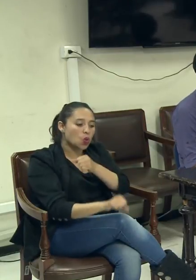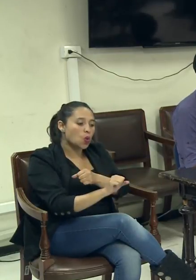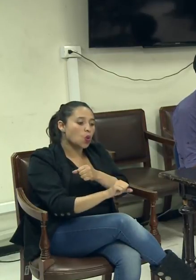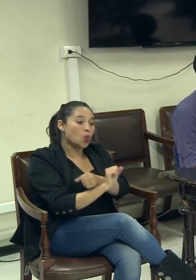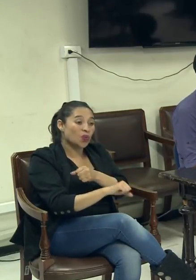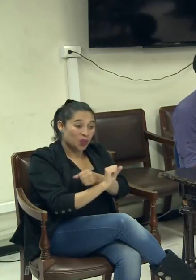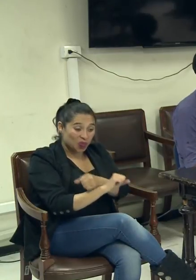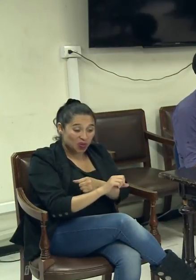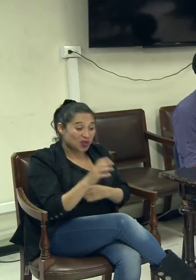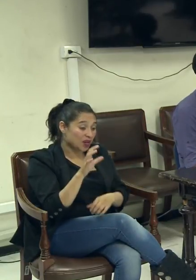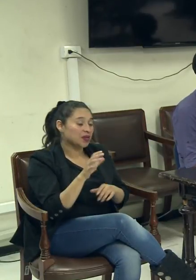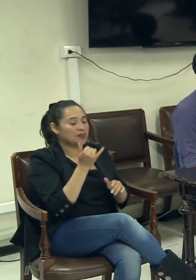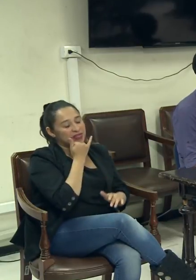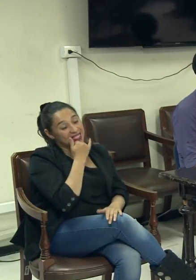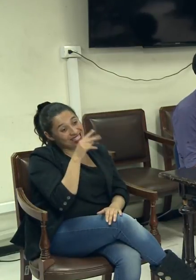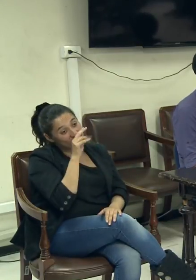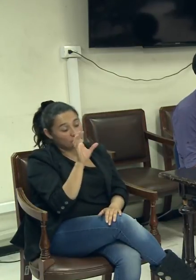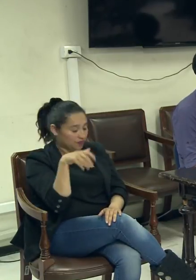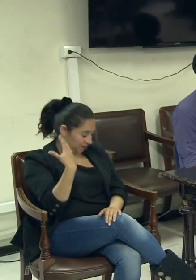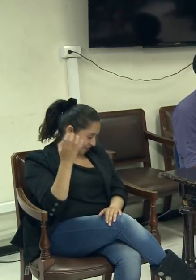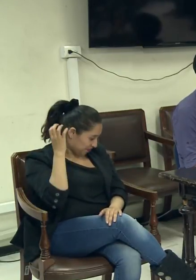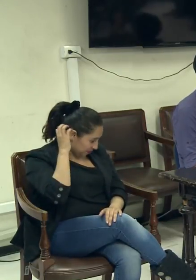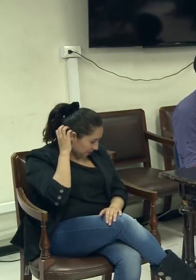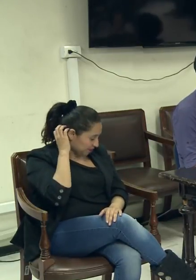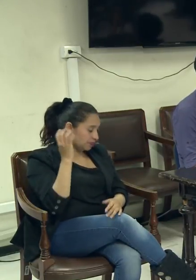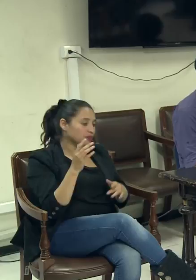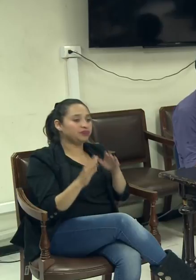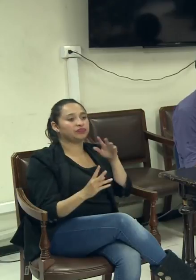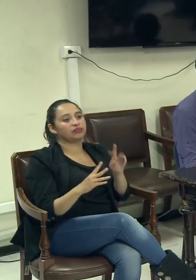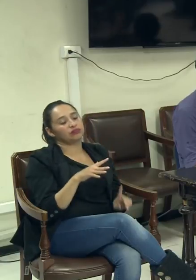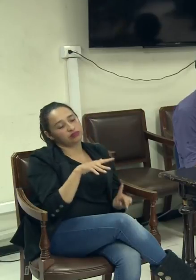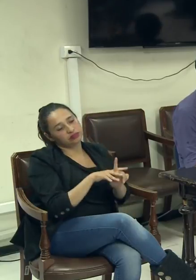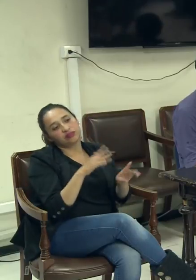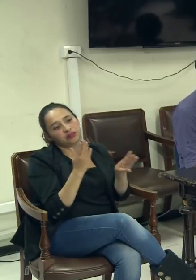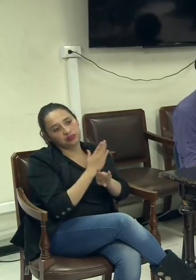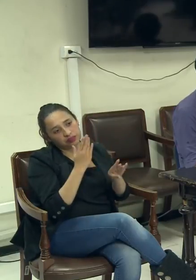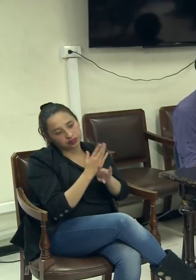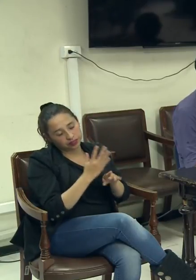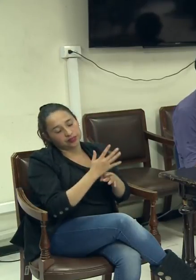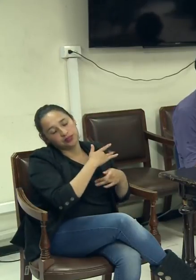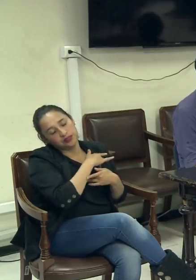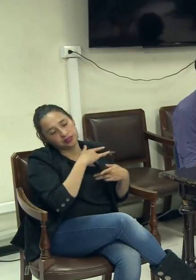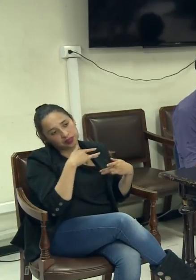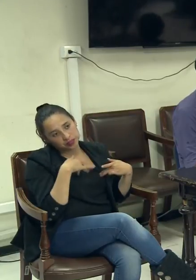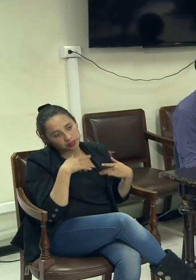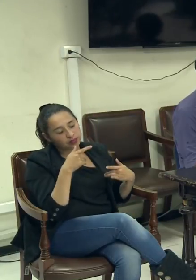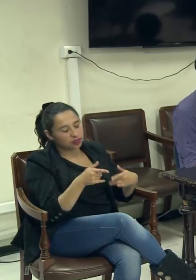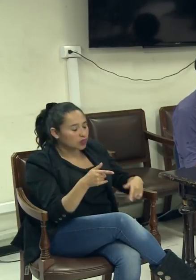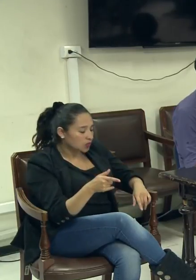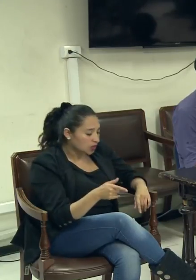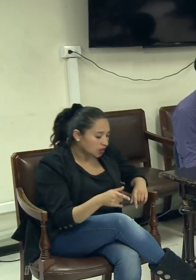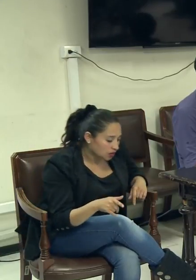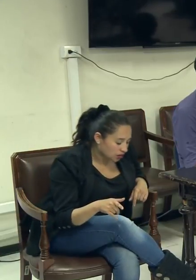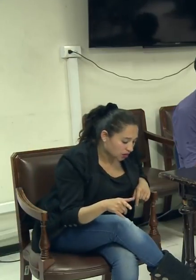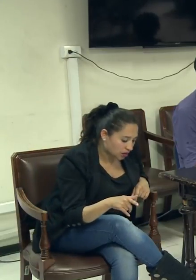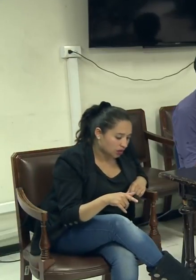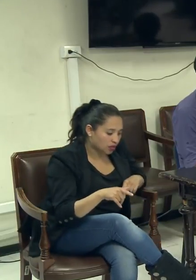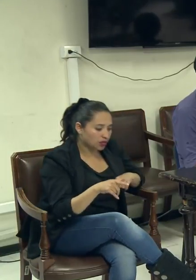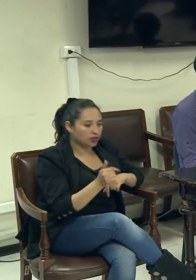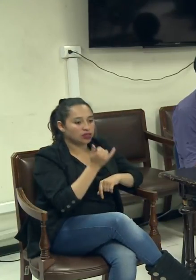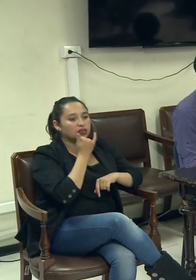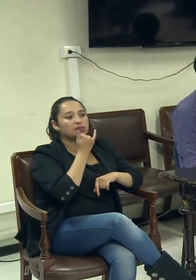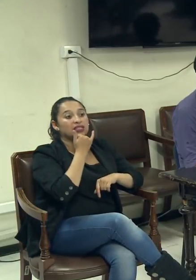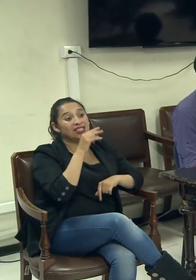esa decisión, esos niños y esas niñas, levantándose, yéndose y todo, porque ningún niño aguanta 3 horas de una